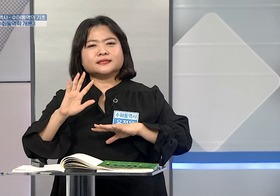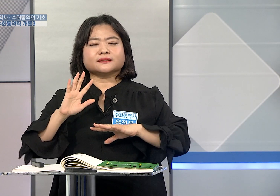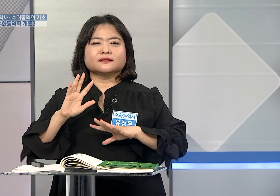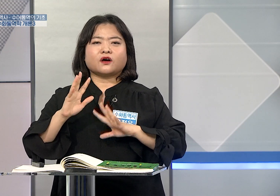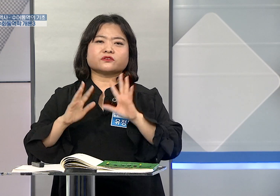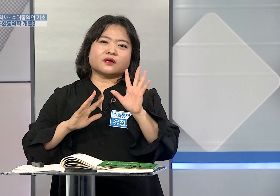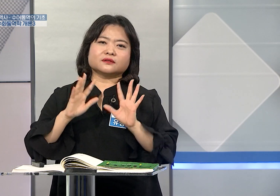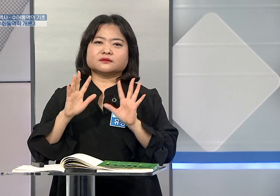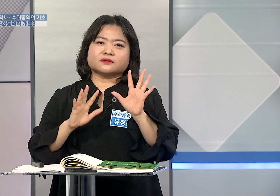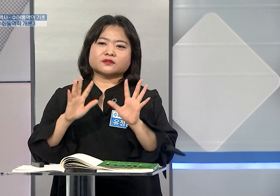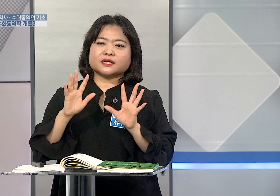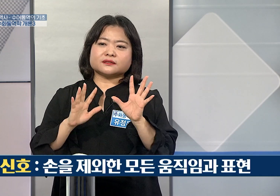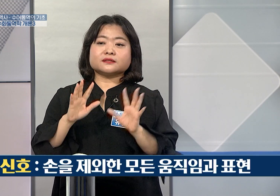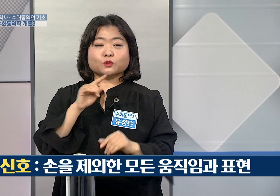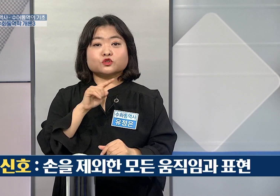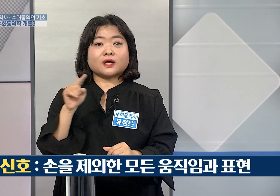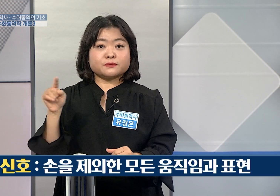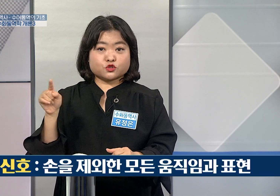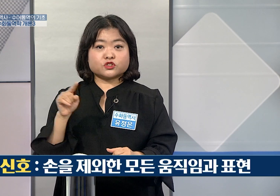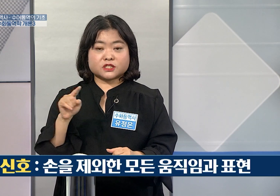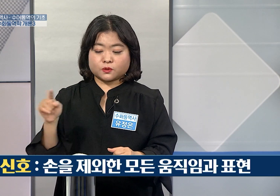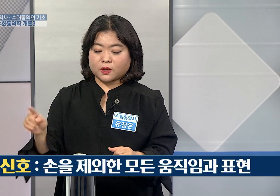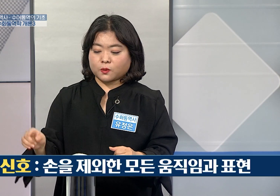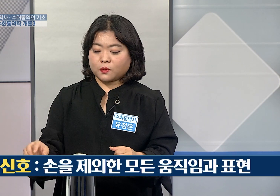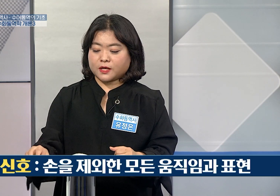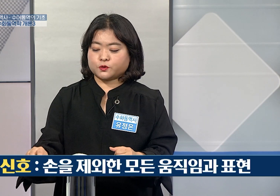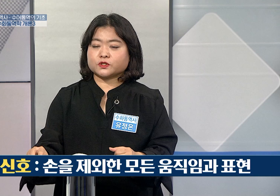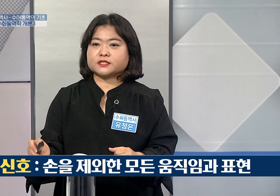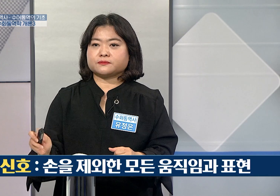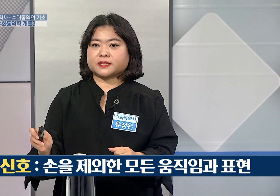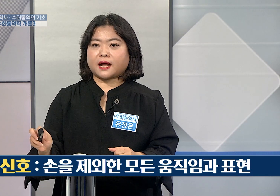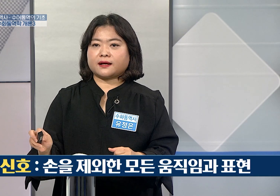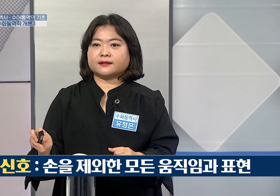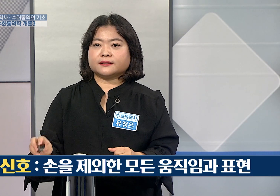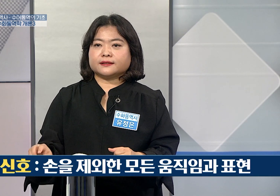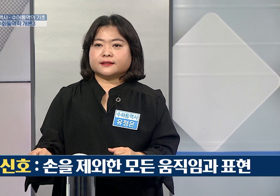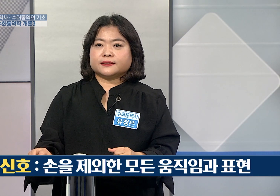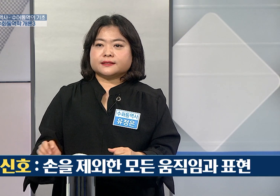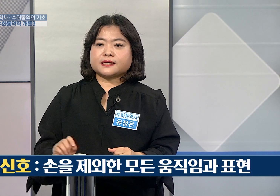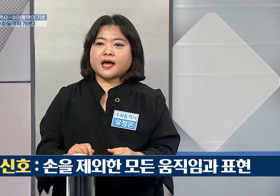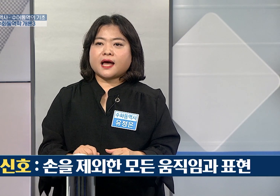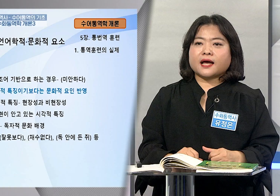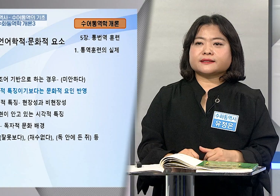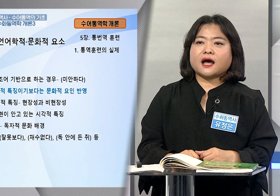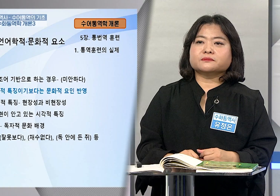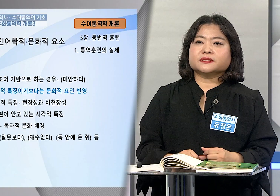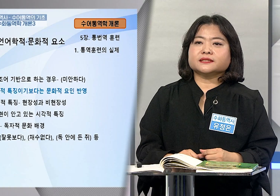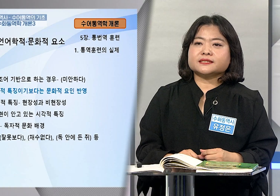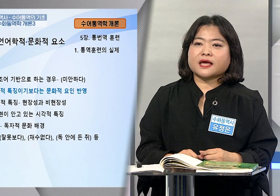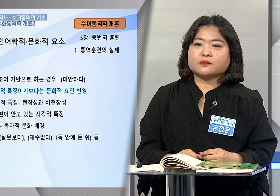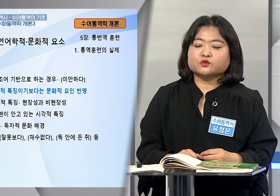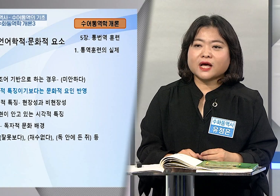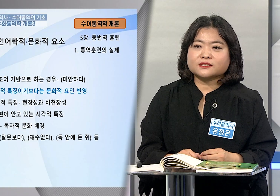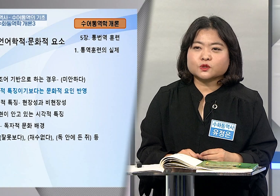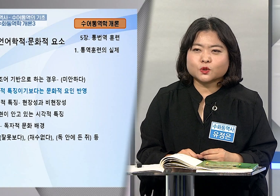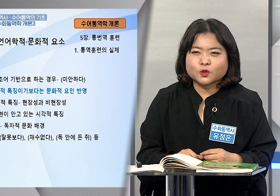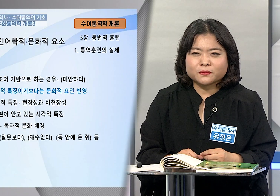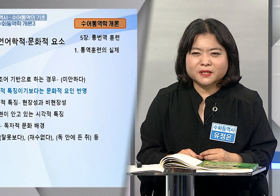아닌 어떤 형태들을 모두 다 비수지 신호라고 할 수 있습니다. 자, 다음은 이제 문화적